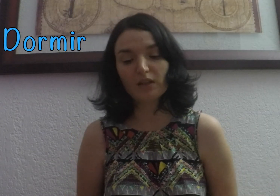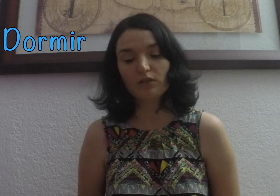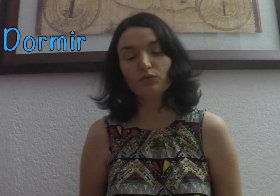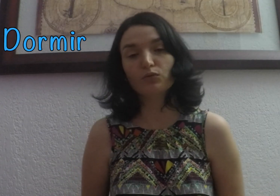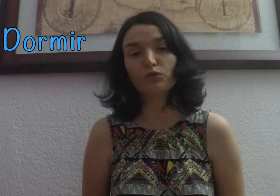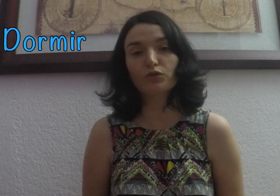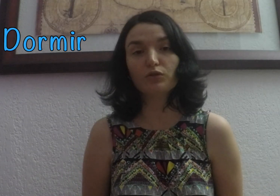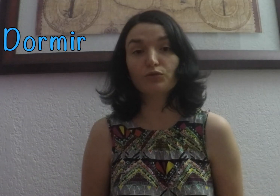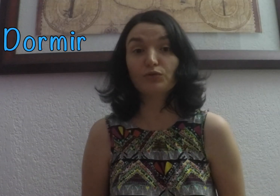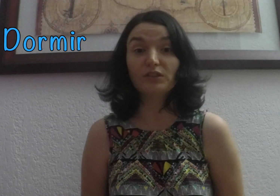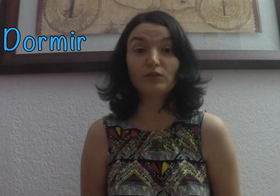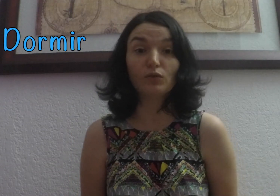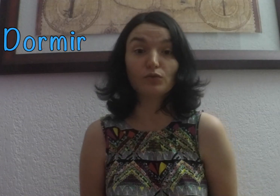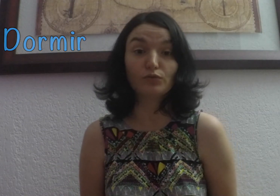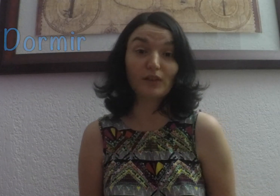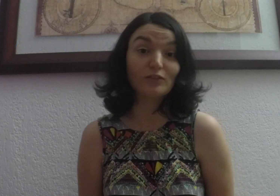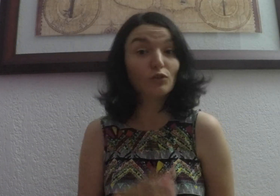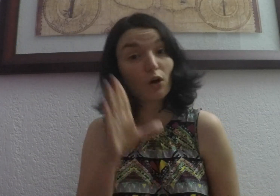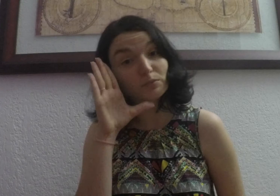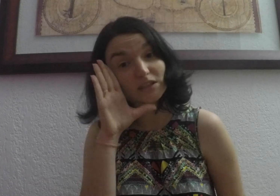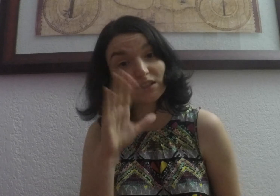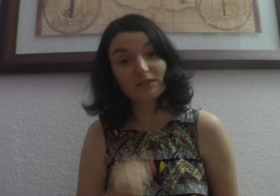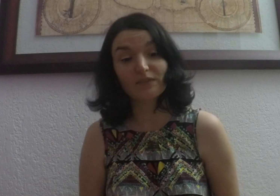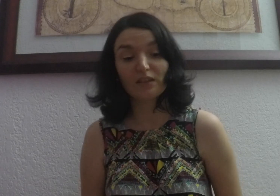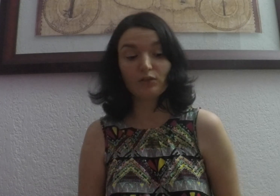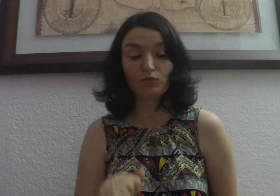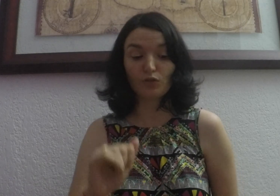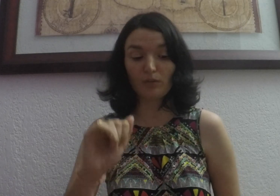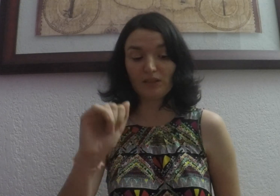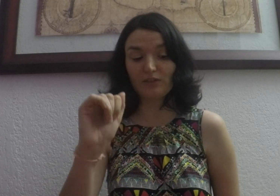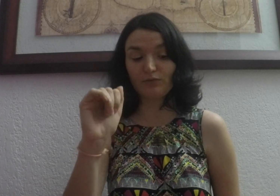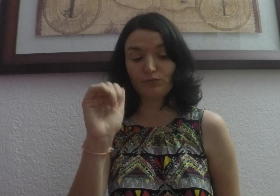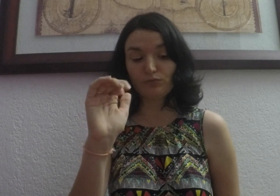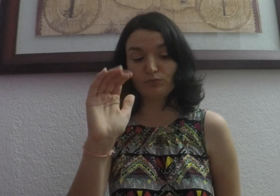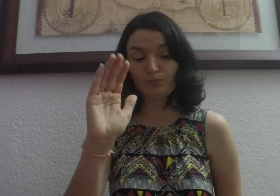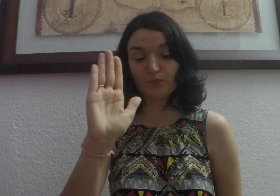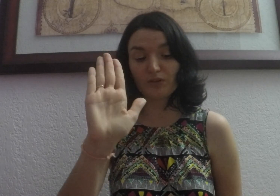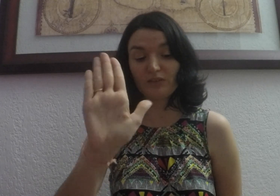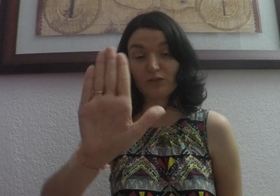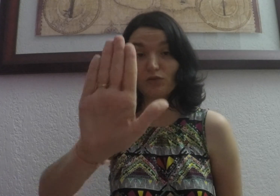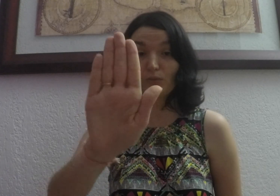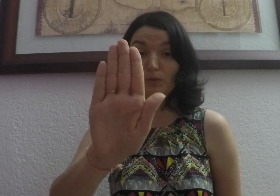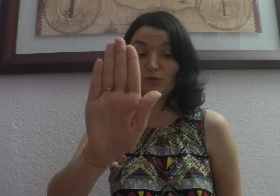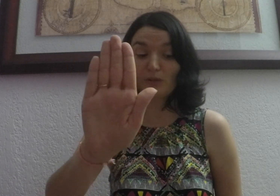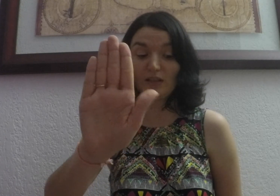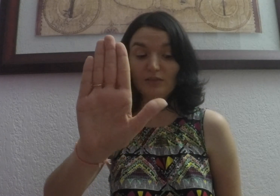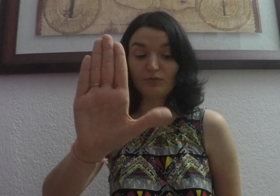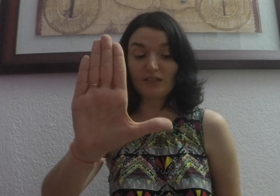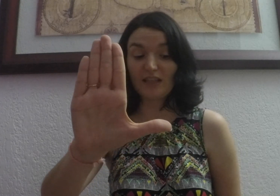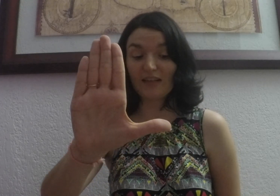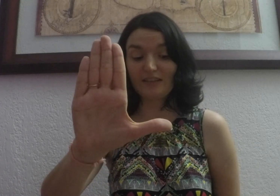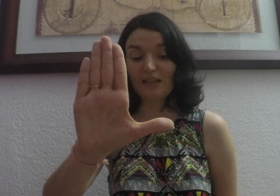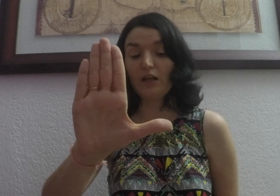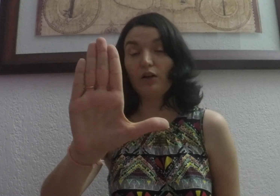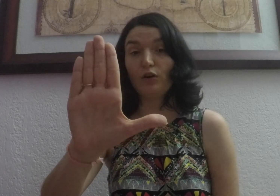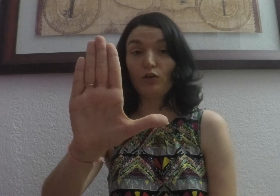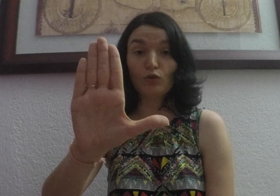Donc, je lui dis, tu vas dormir. Donc, dormir, vous prenez votre paume de main et vous écartez le